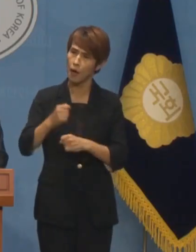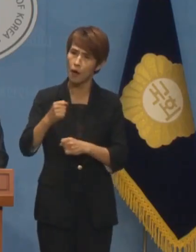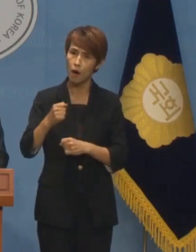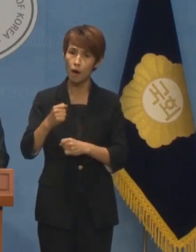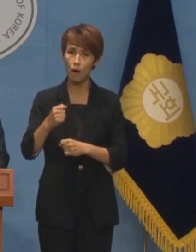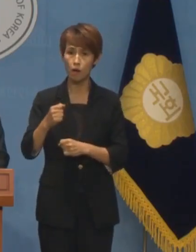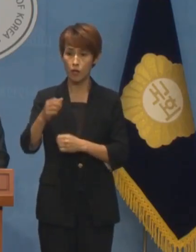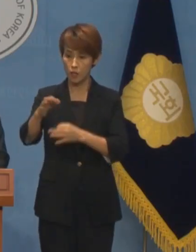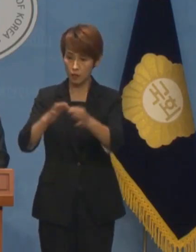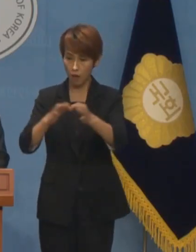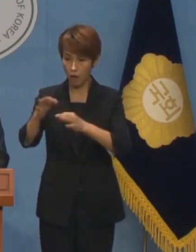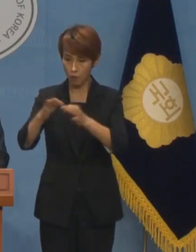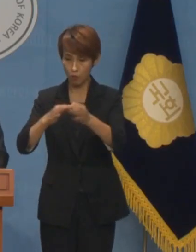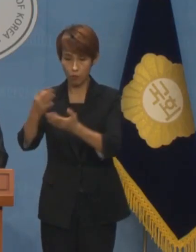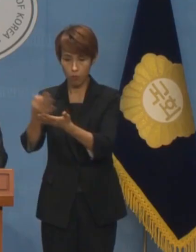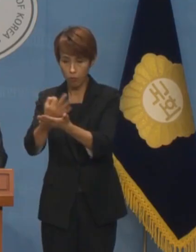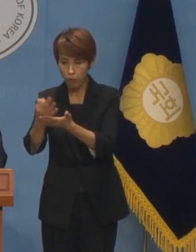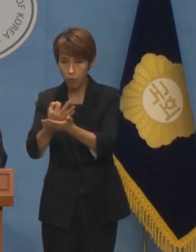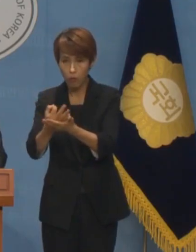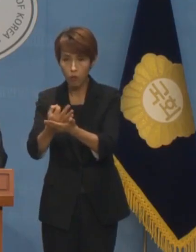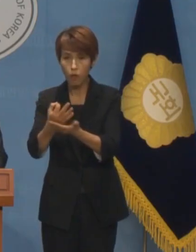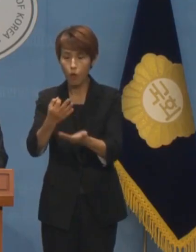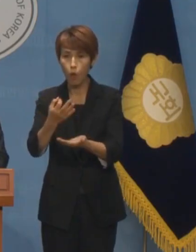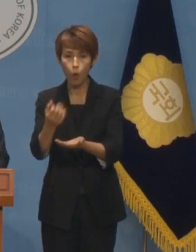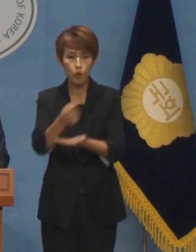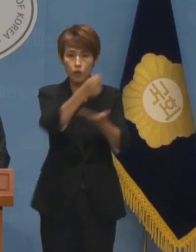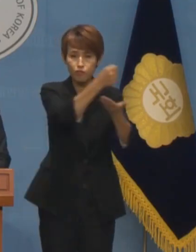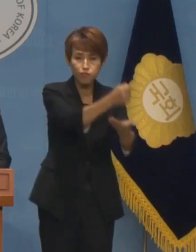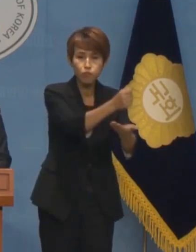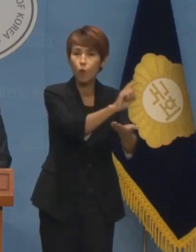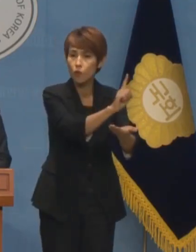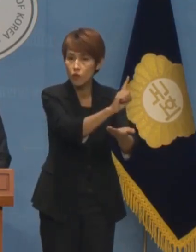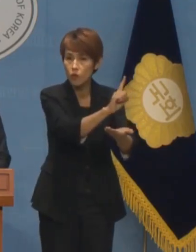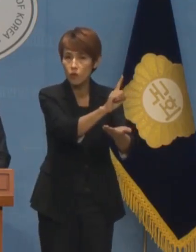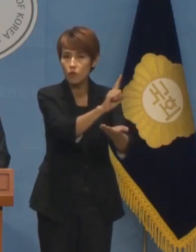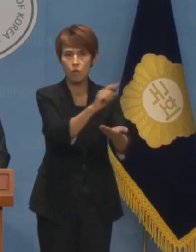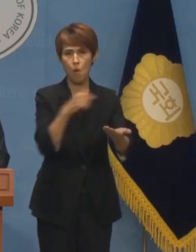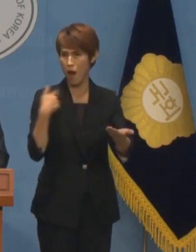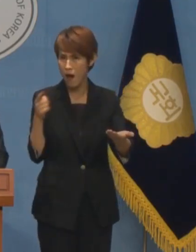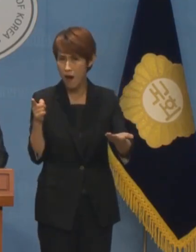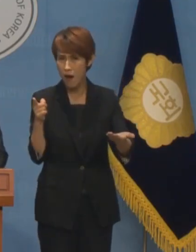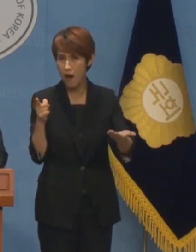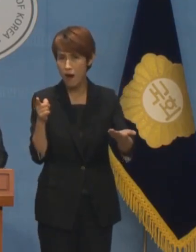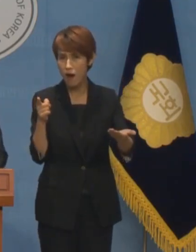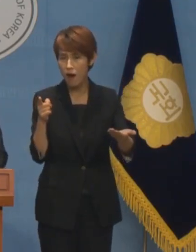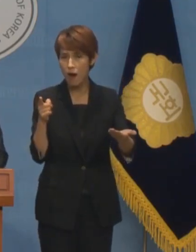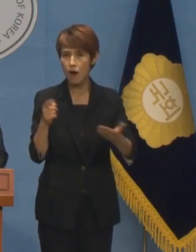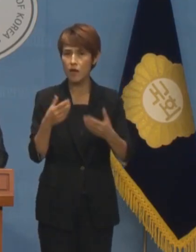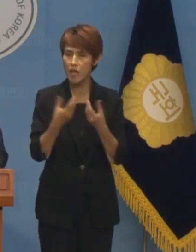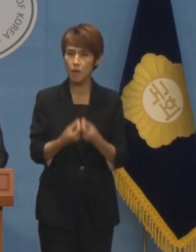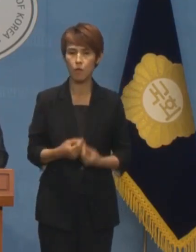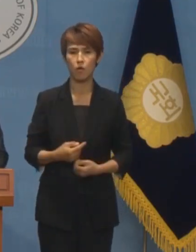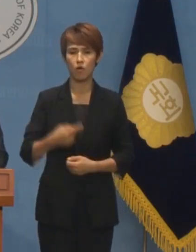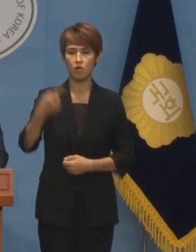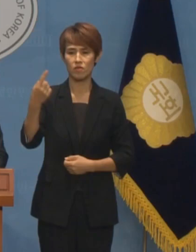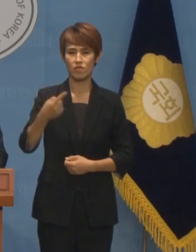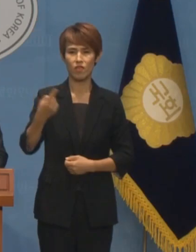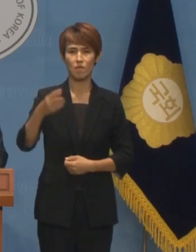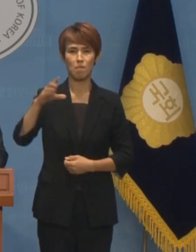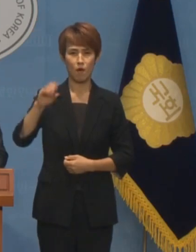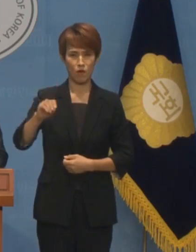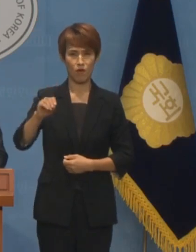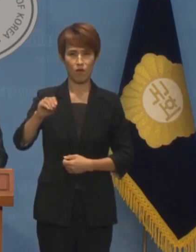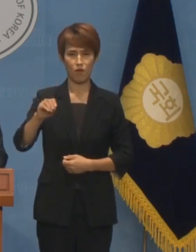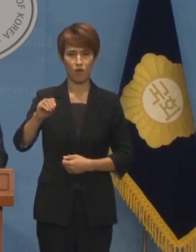자기가 장사해서 번 돈이 어디에 들어가 있고 또 예를 들면 1,000만